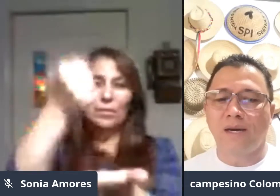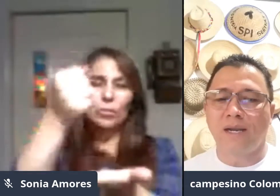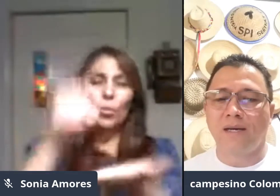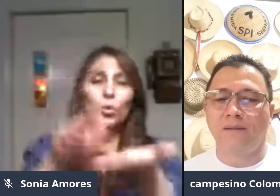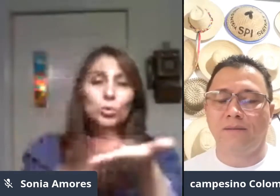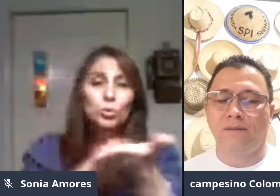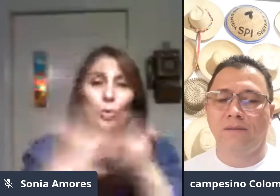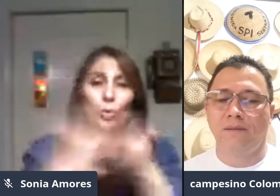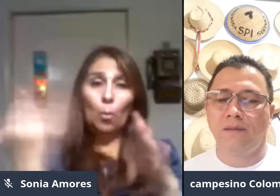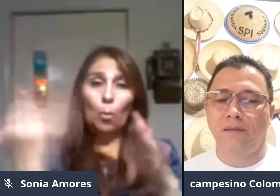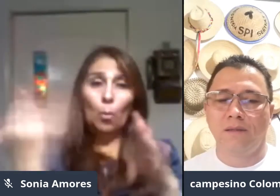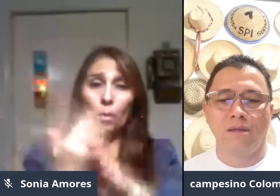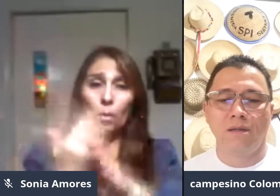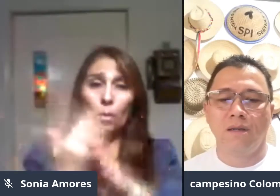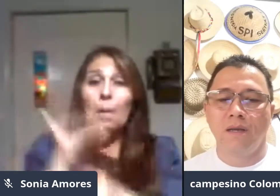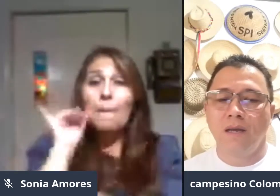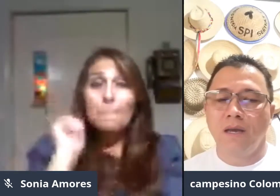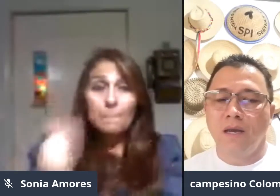mismo ha creado.